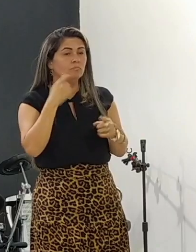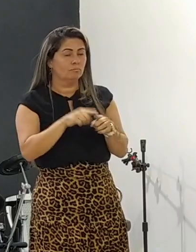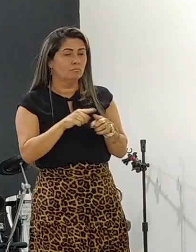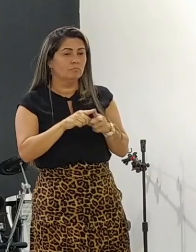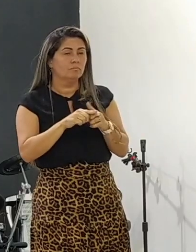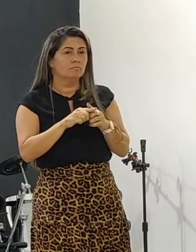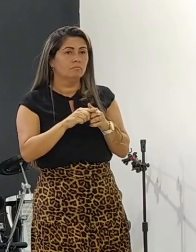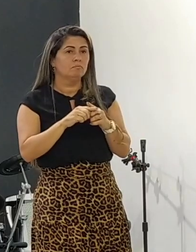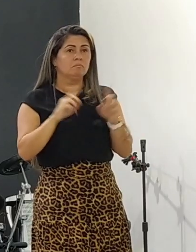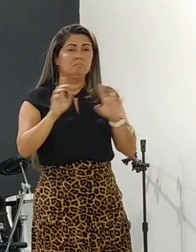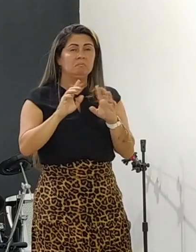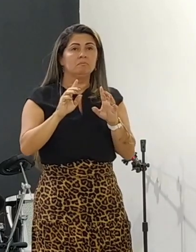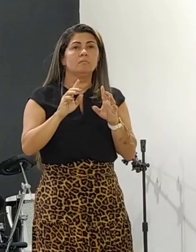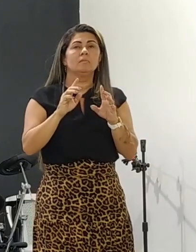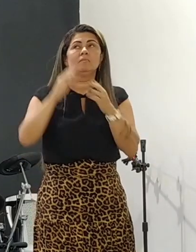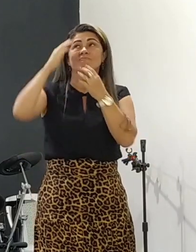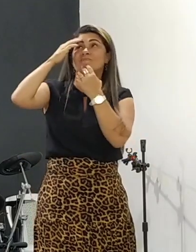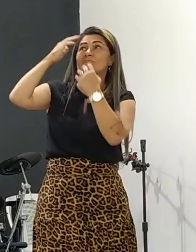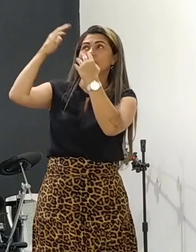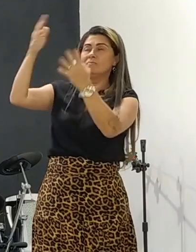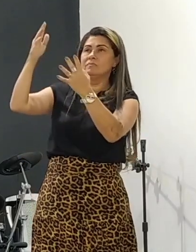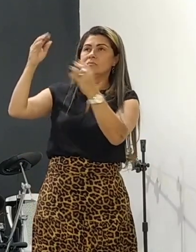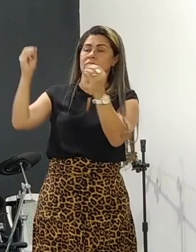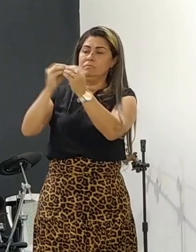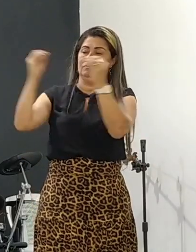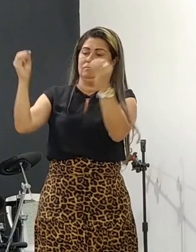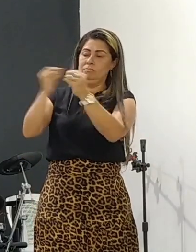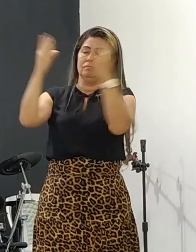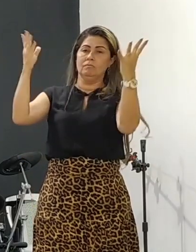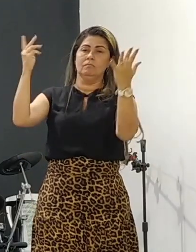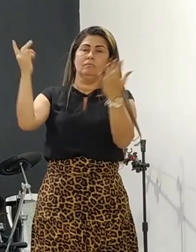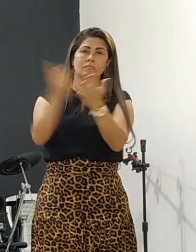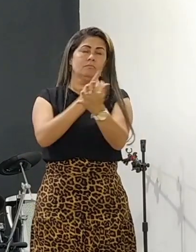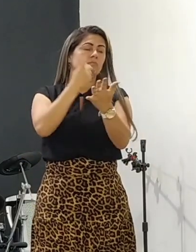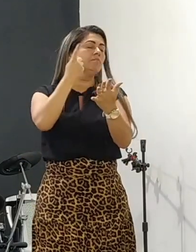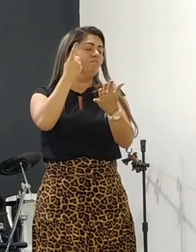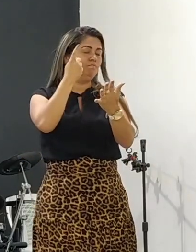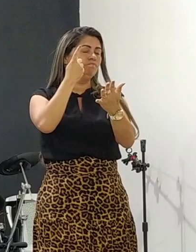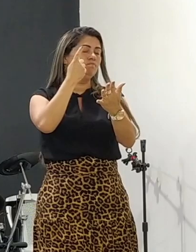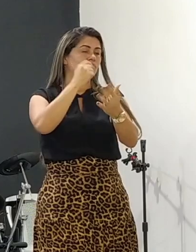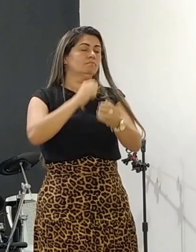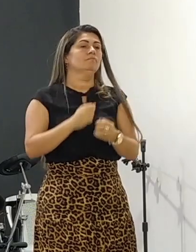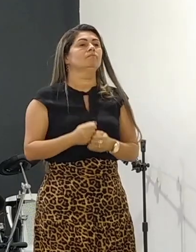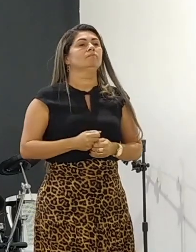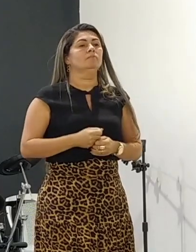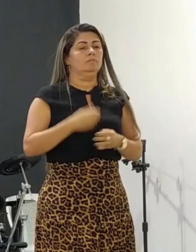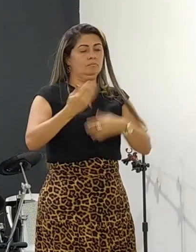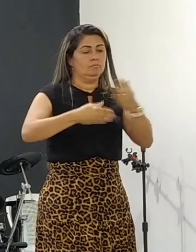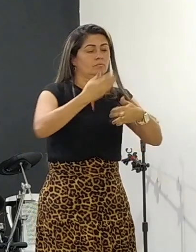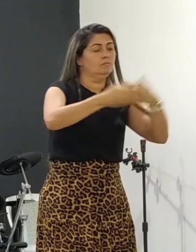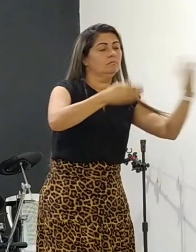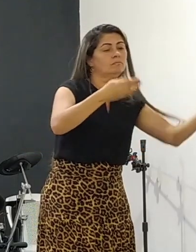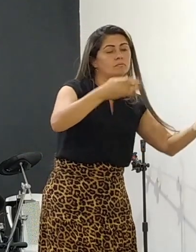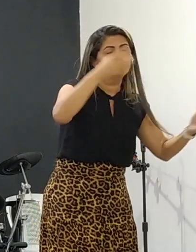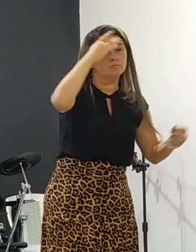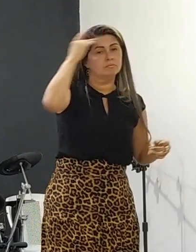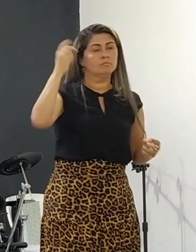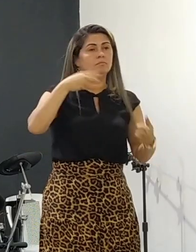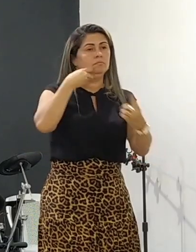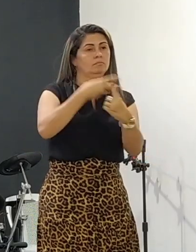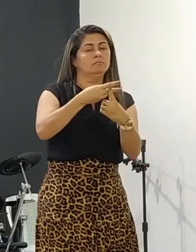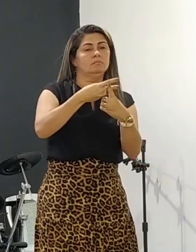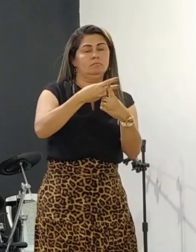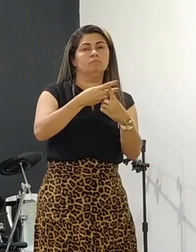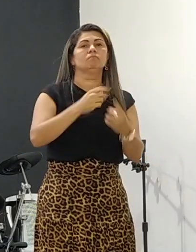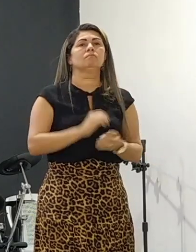sem reclamar, e agradeceu. O milagre ali começou a surgir e ele começou a dividir e aquilo começou a multiplicar na